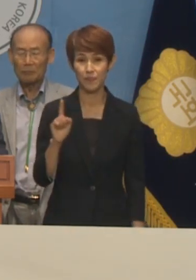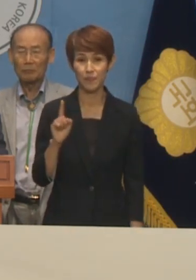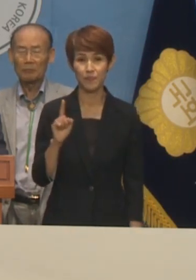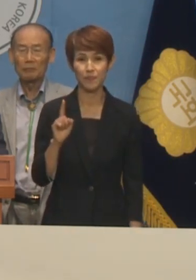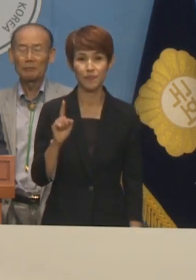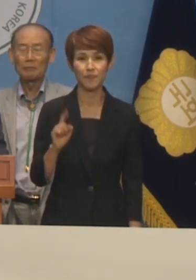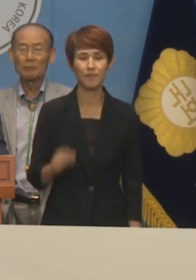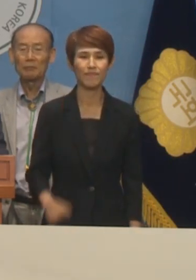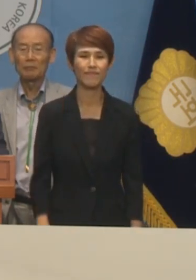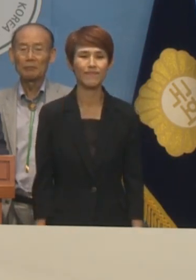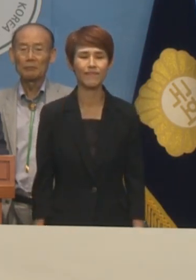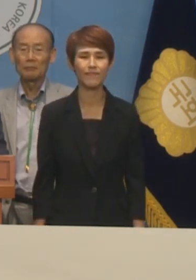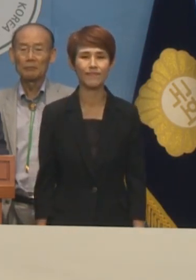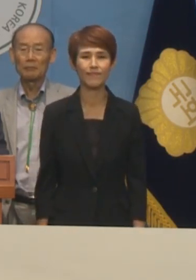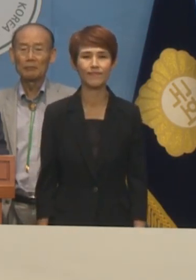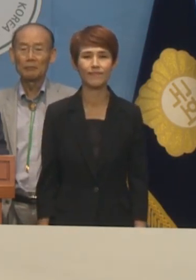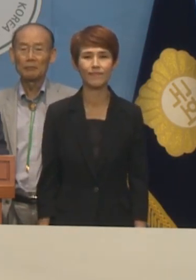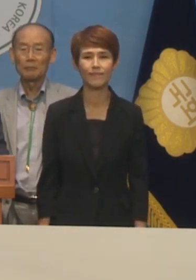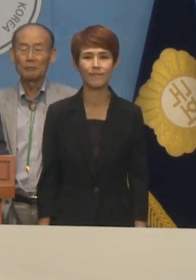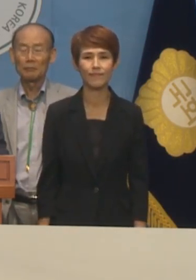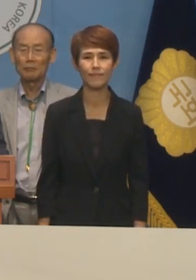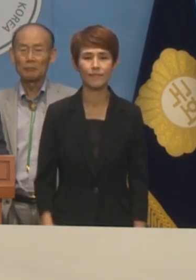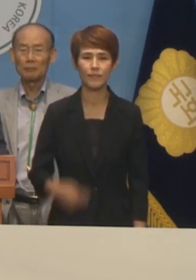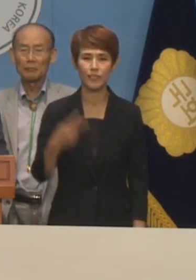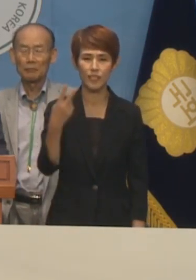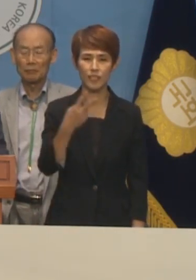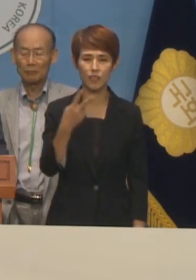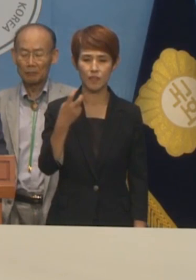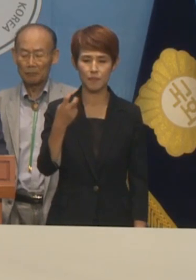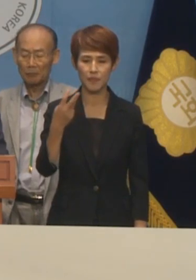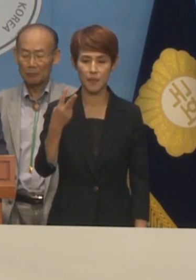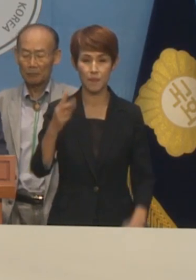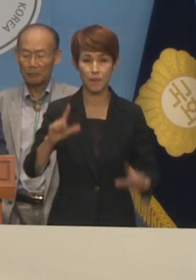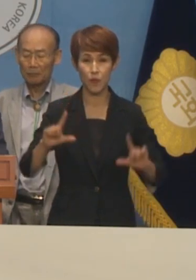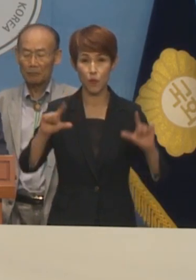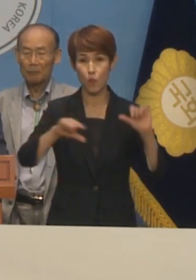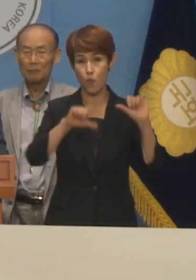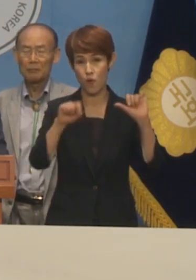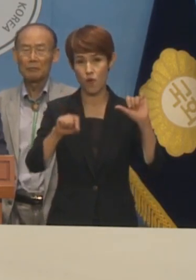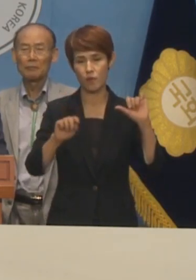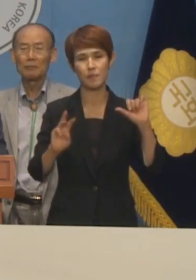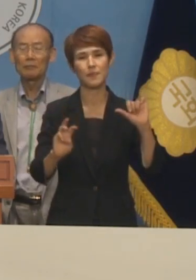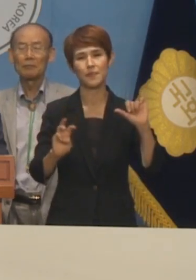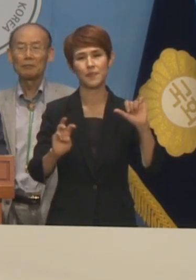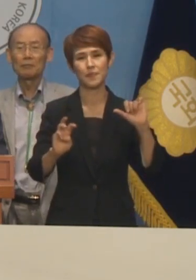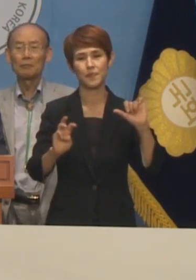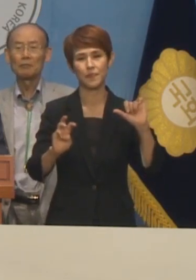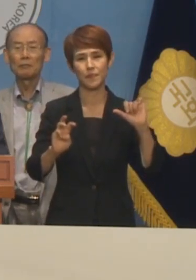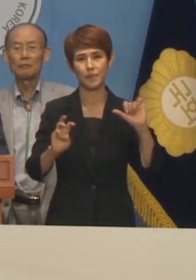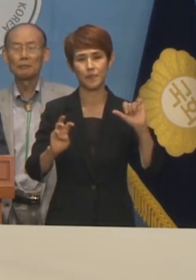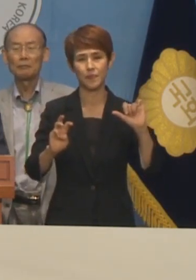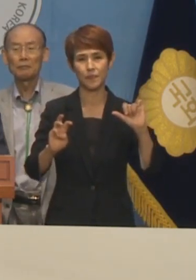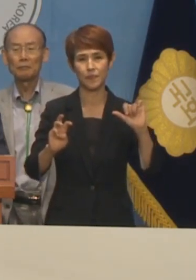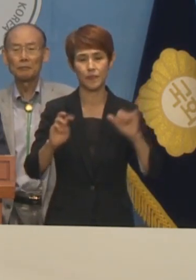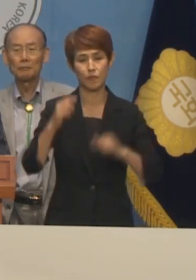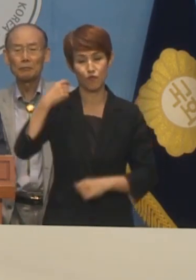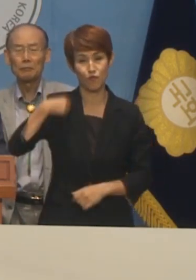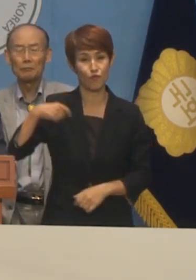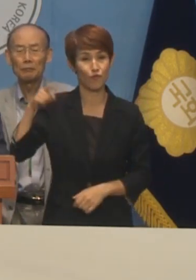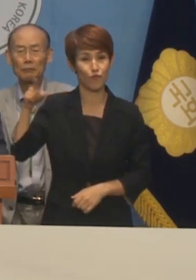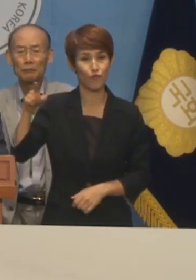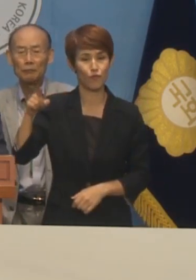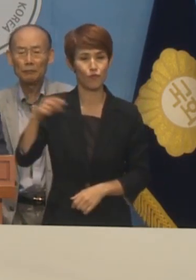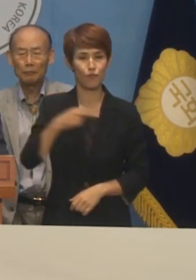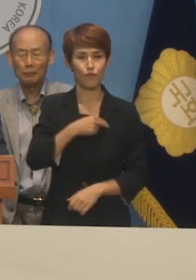강조드리고 싶은 것은 저희가 2023년 5월 30일에 북경에 있는 대사관에